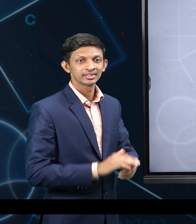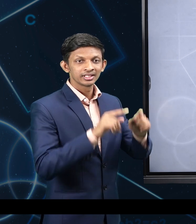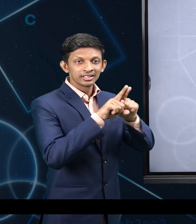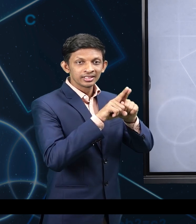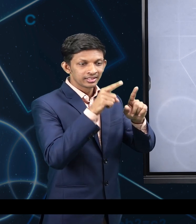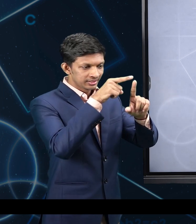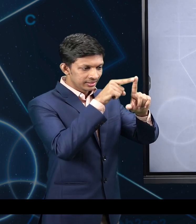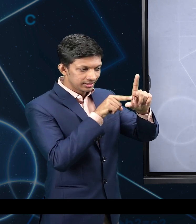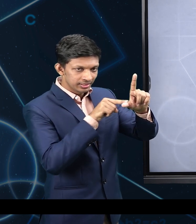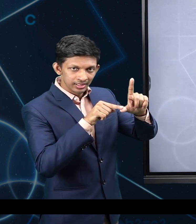ಕೇಂದ್ರಕೋನ.